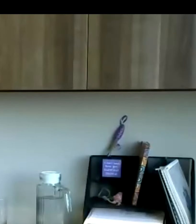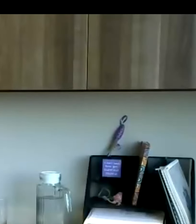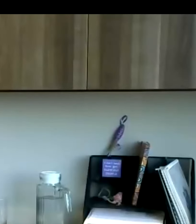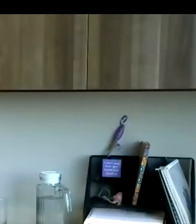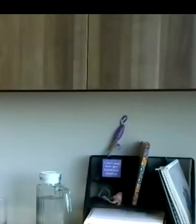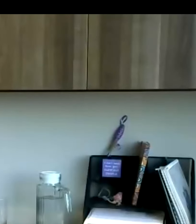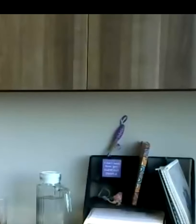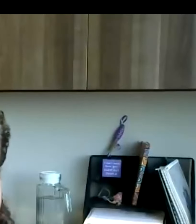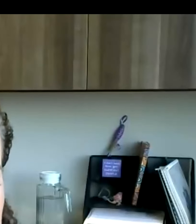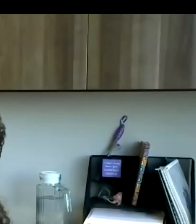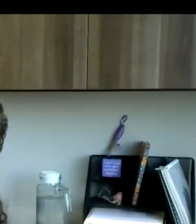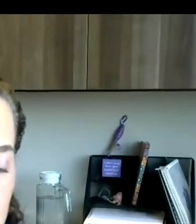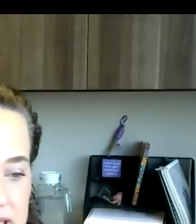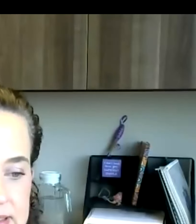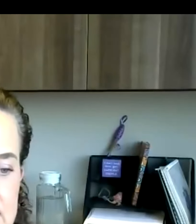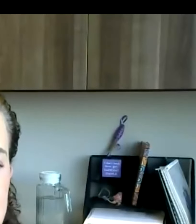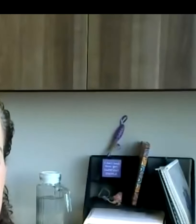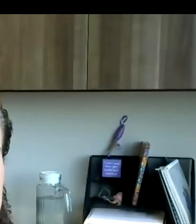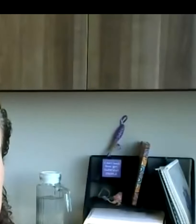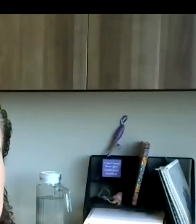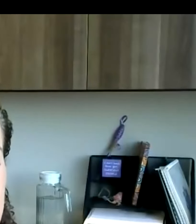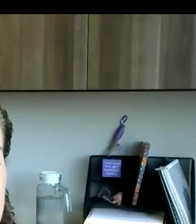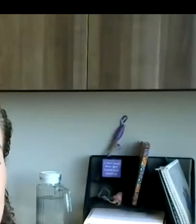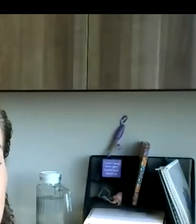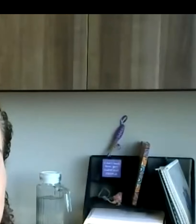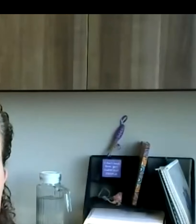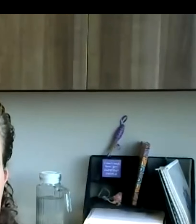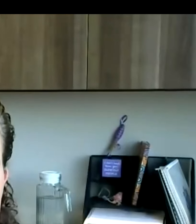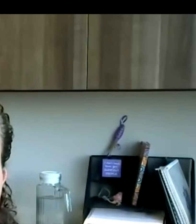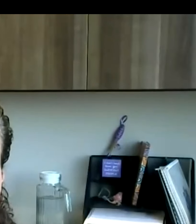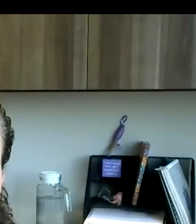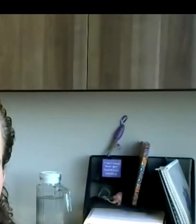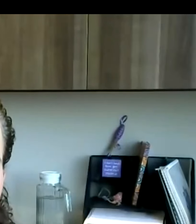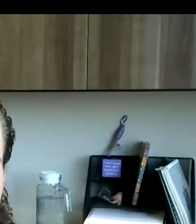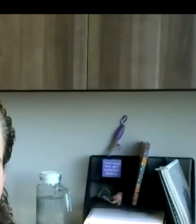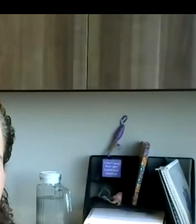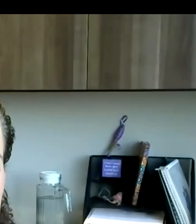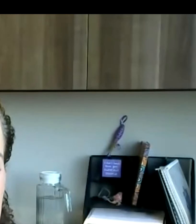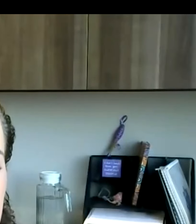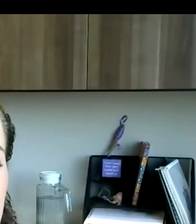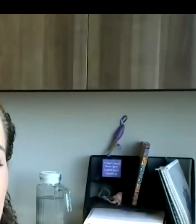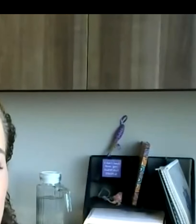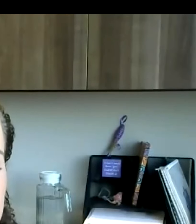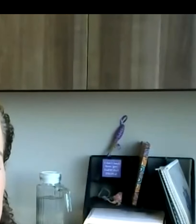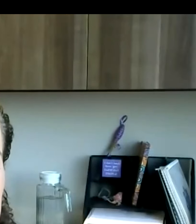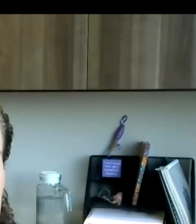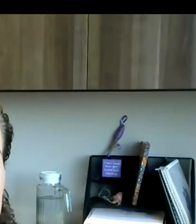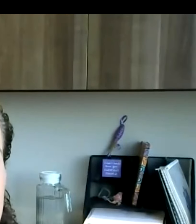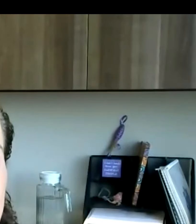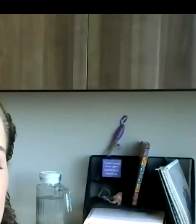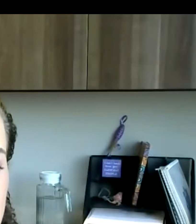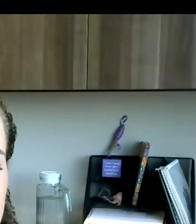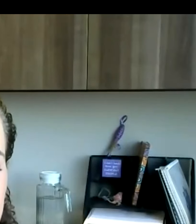la obtención de los datos personales no podrá hacerse a través de medios engañosos ni fraudulentos, lo que